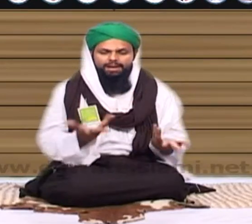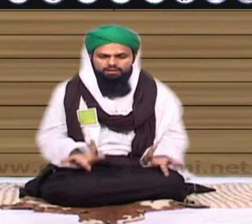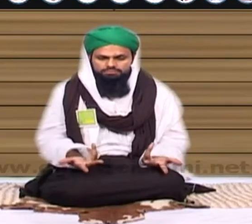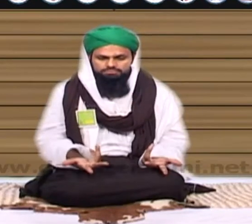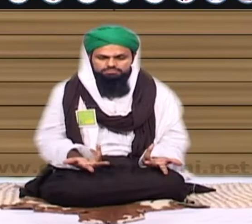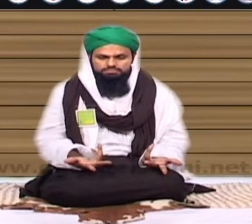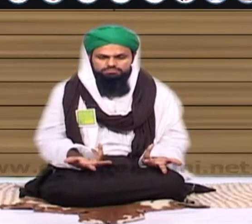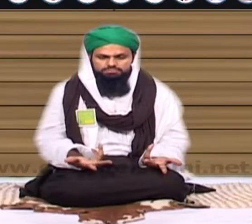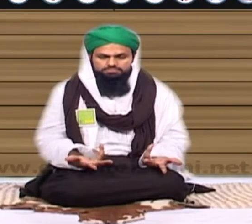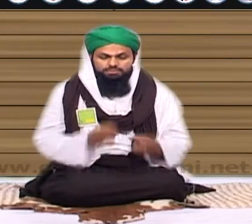کی بجلی نہ ہوئی